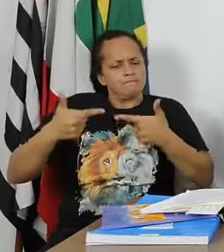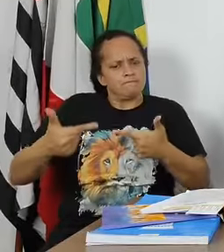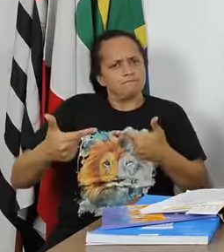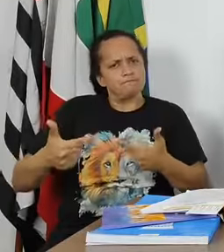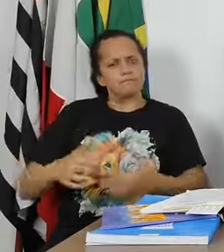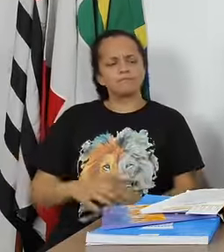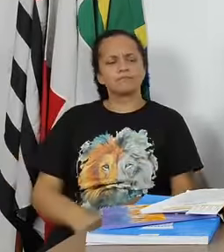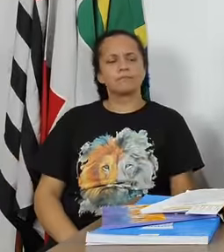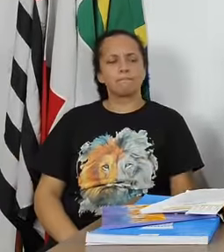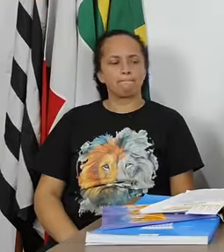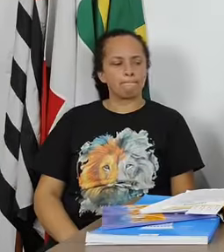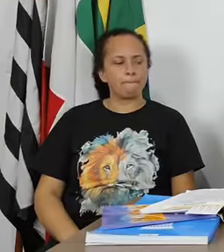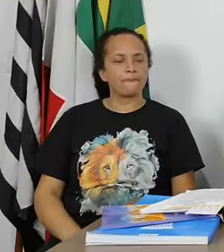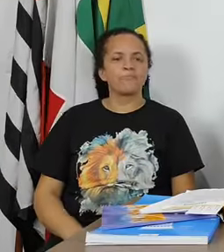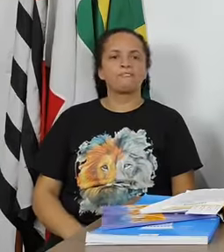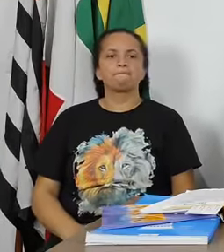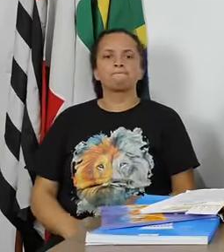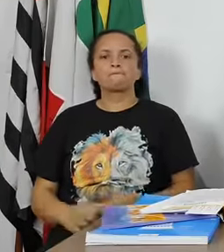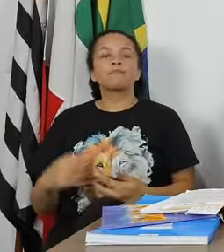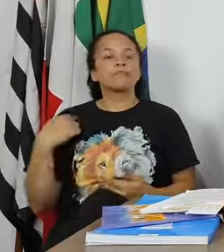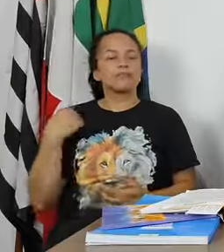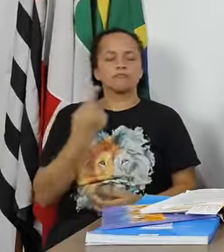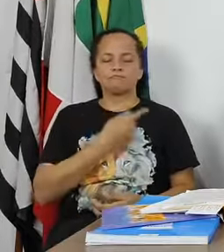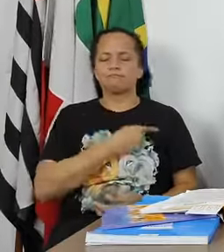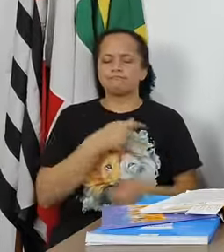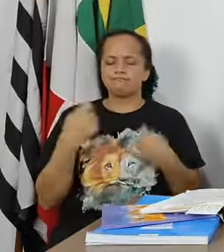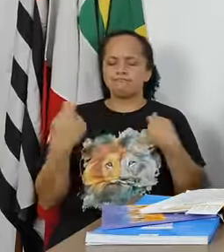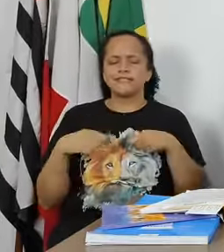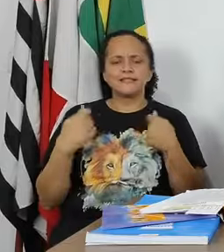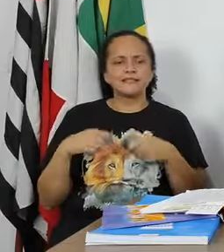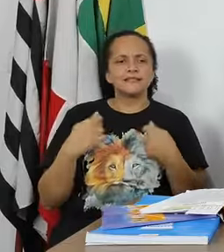Amém? Então é isso. Então nós temos que guardar.